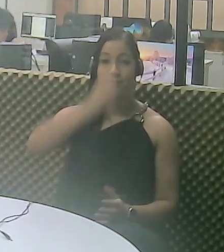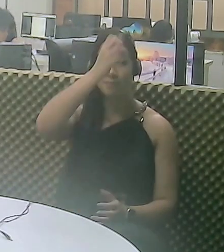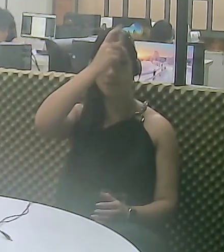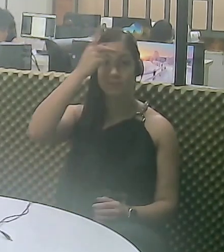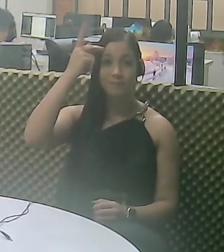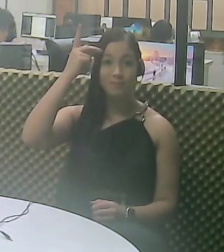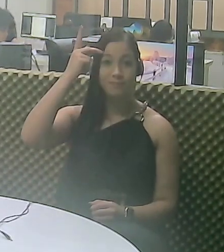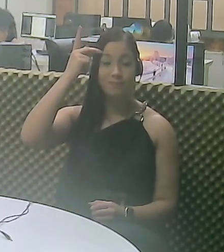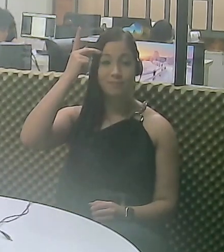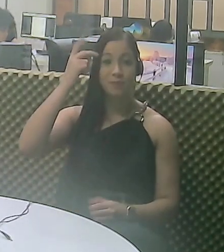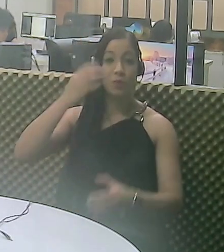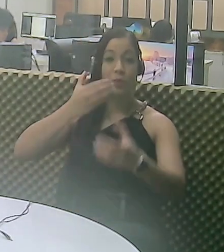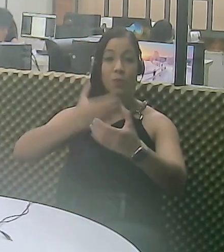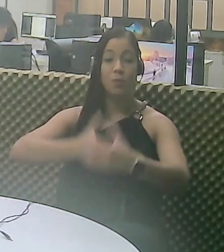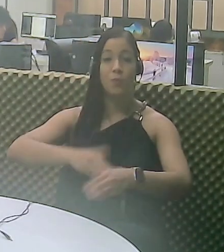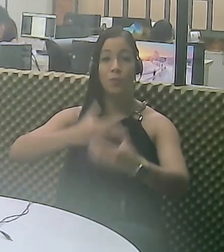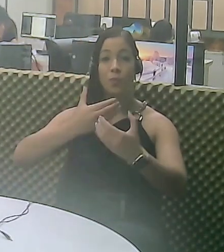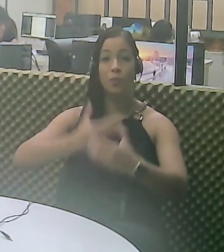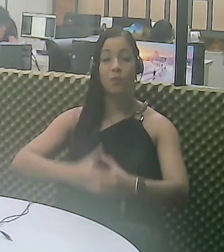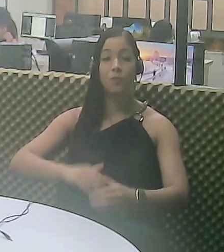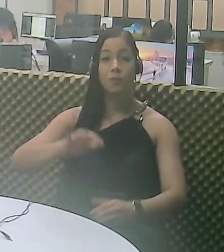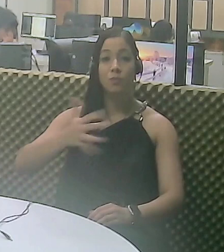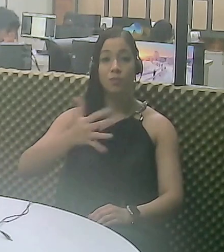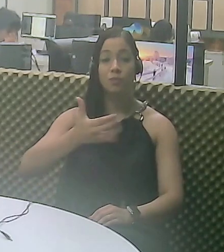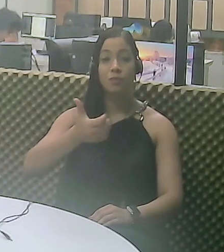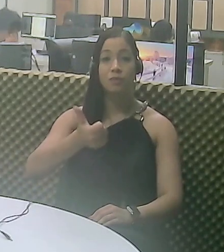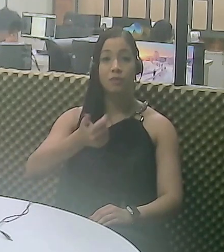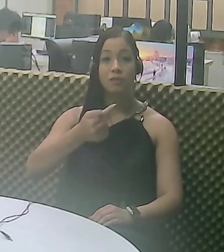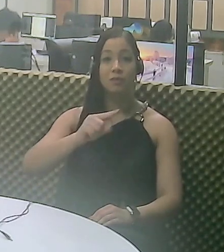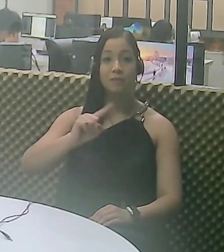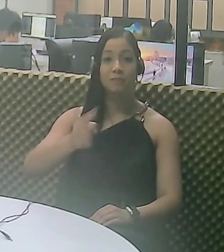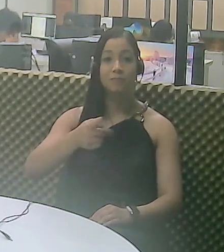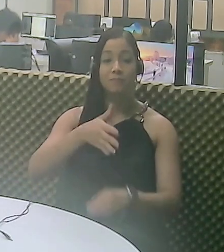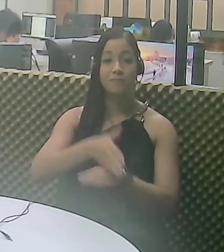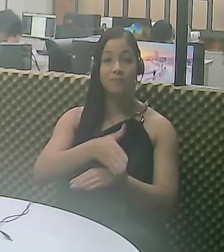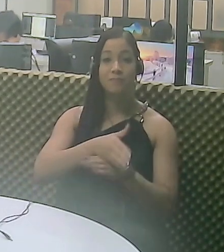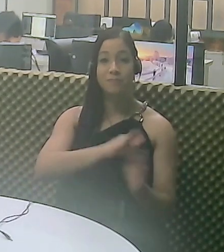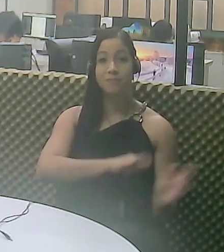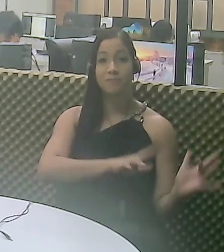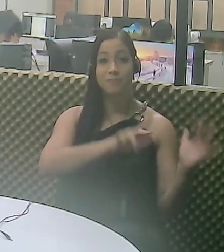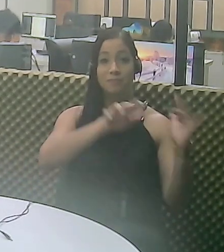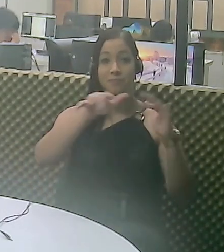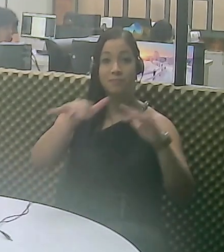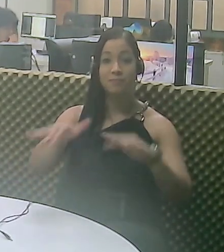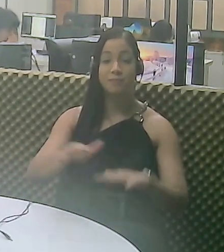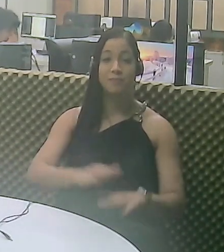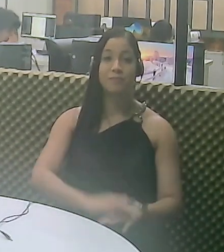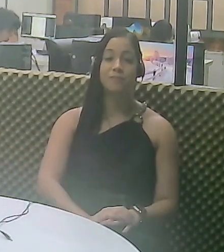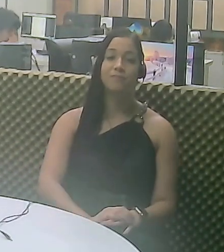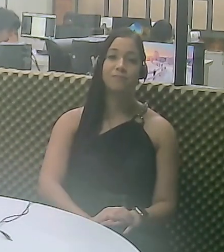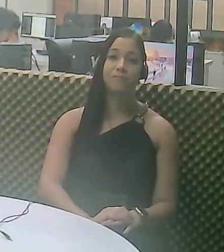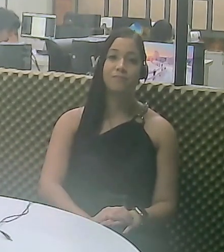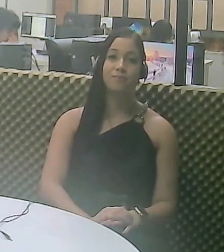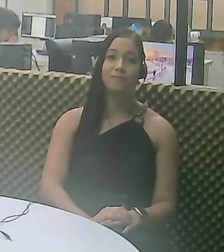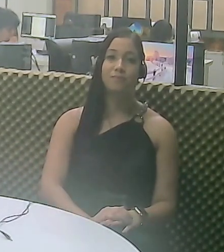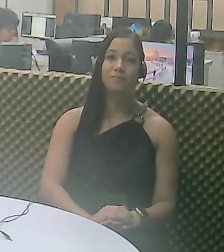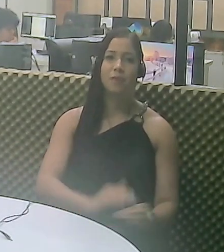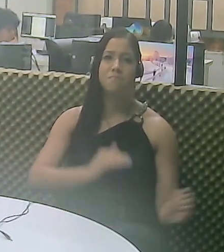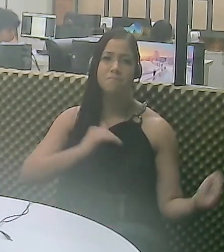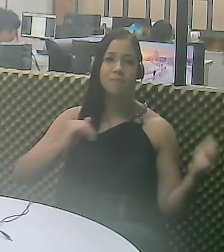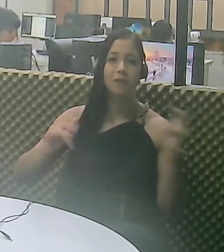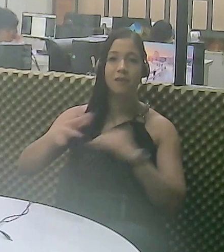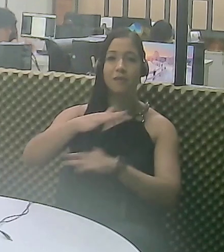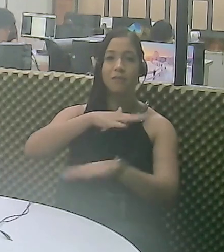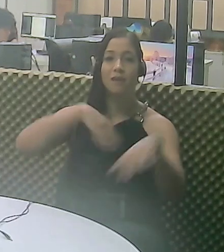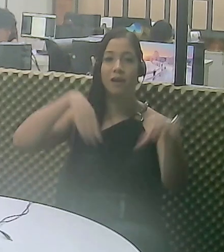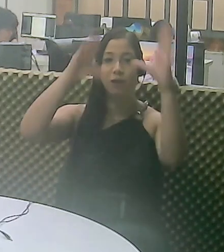Prefeitura realiza concurso público com cerca de 17 mil participantes. Com movimentação